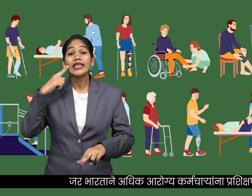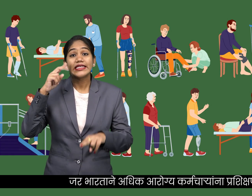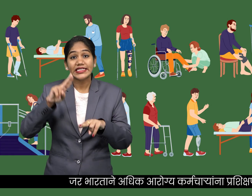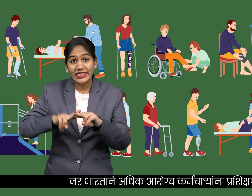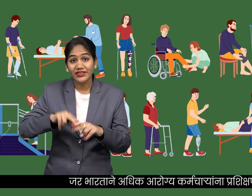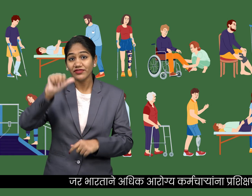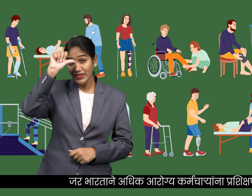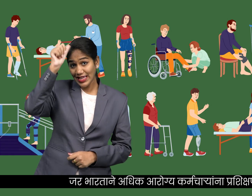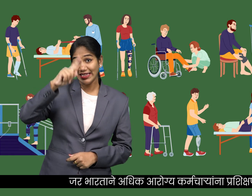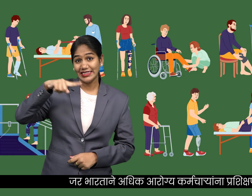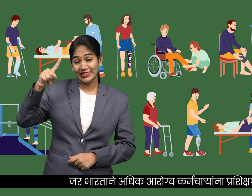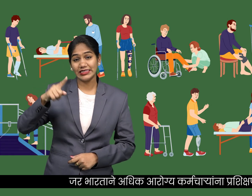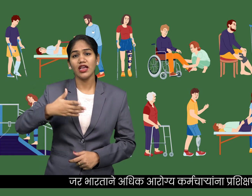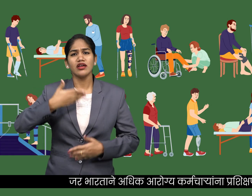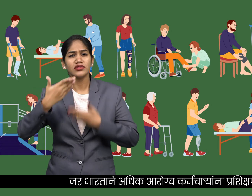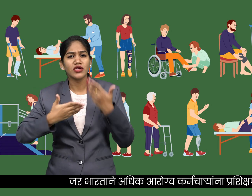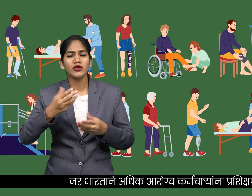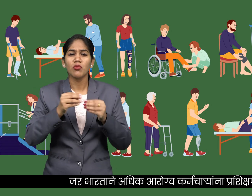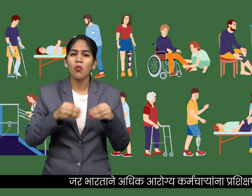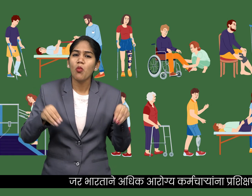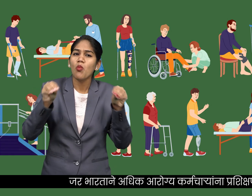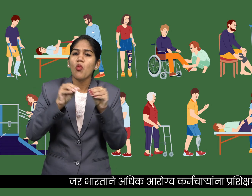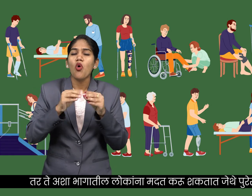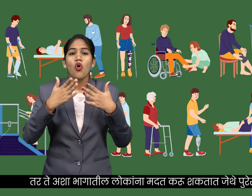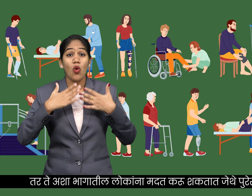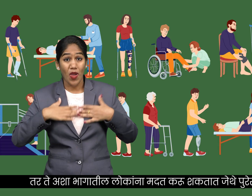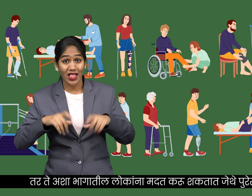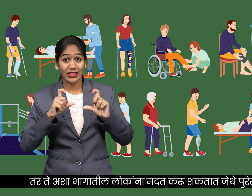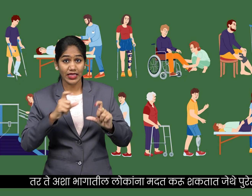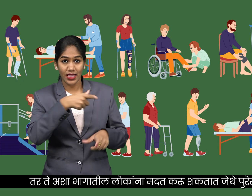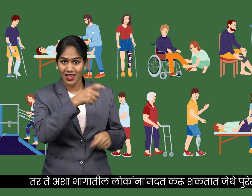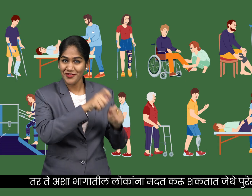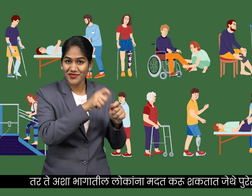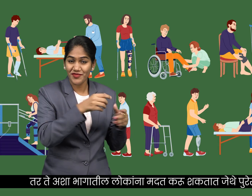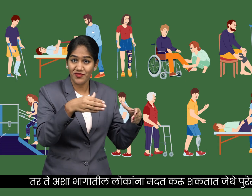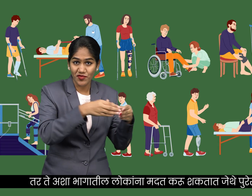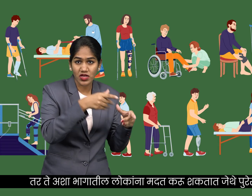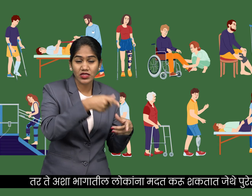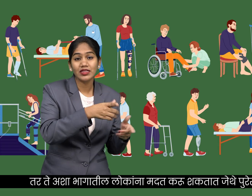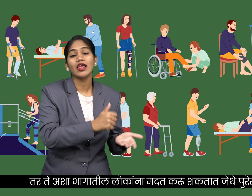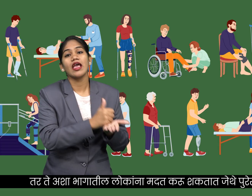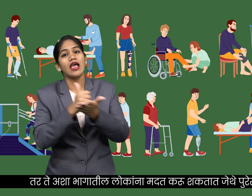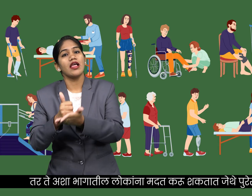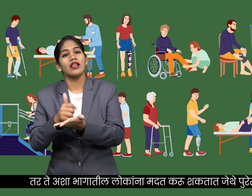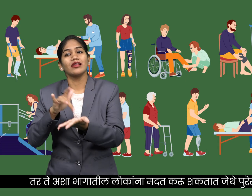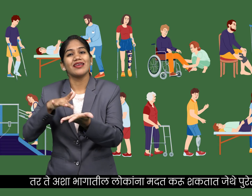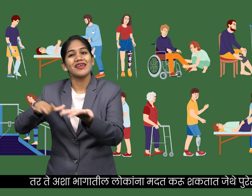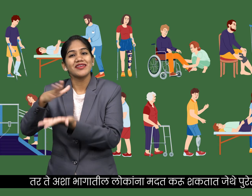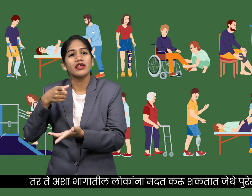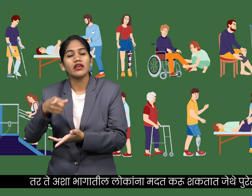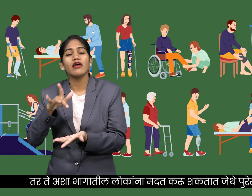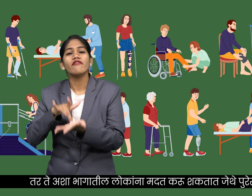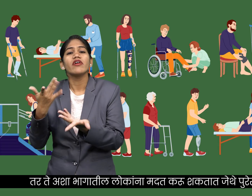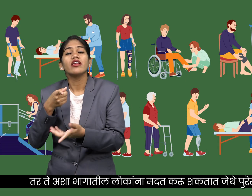जर भारताने अधिक आरोग्य कर्मचाऱ्यांना प्रशिक्षण दिले तर ते अशा भागातील लोकांना मदत करू शकतात